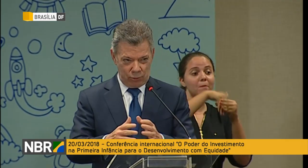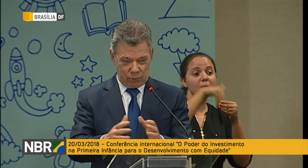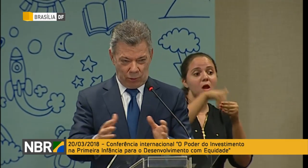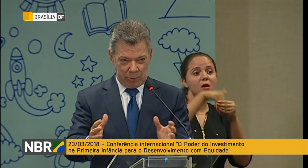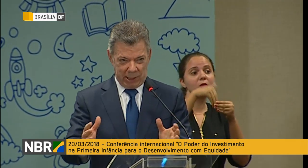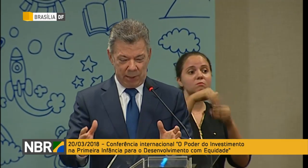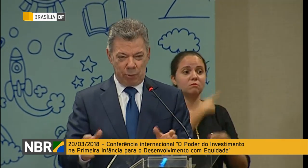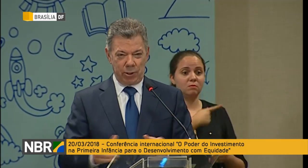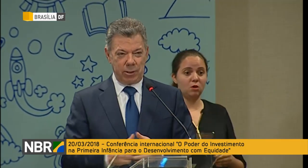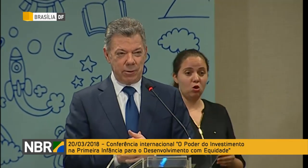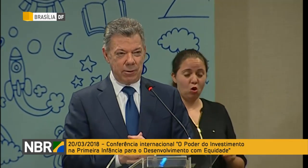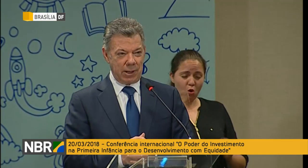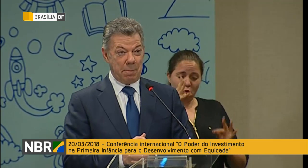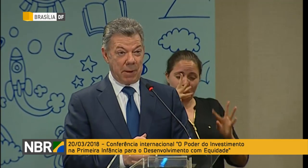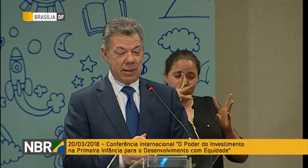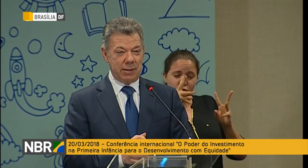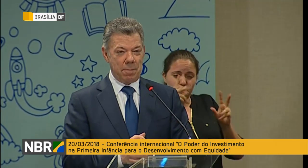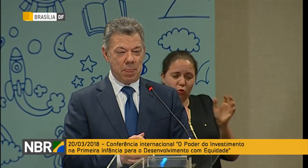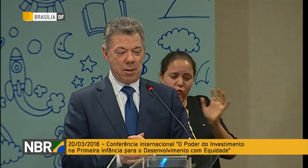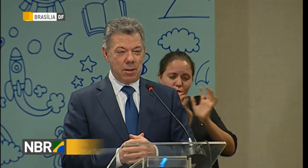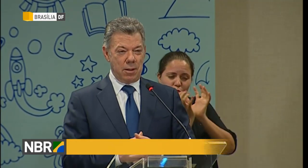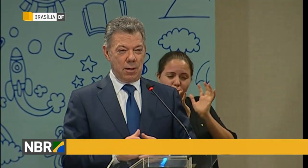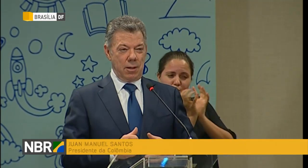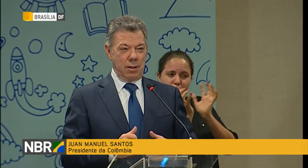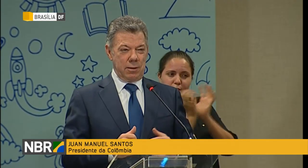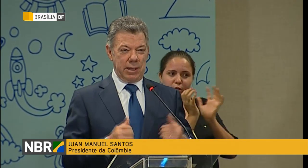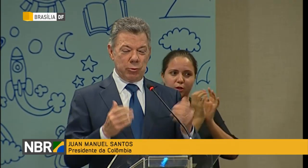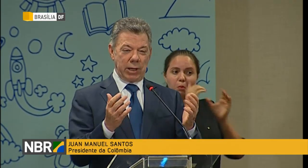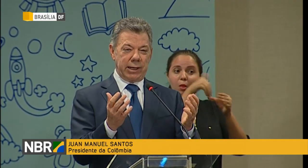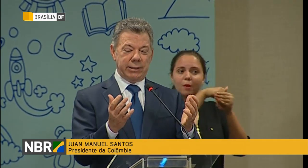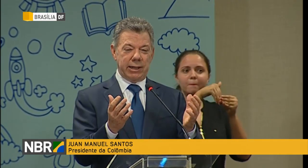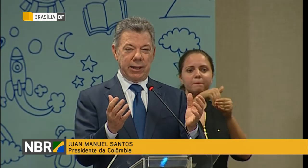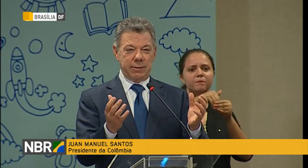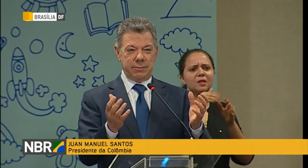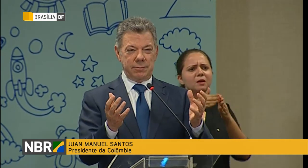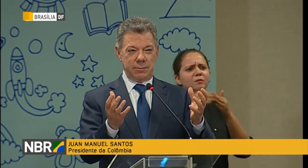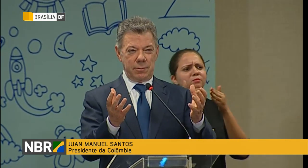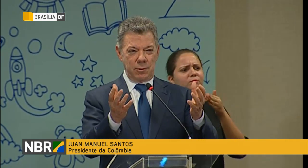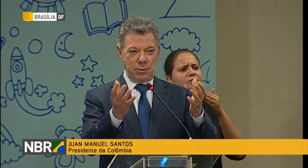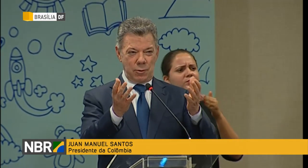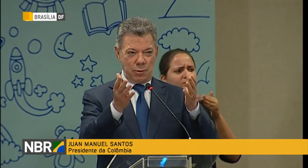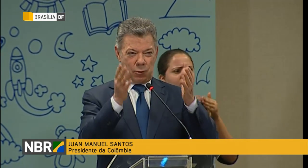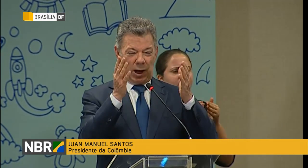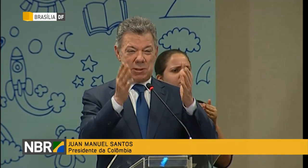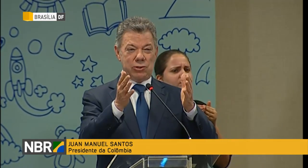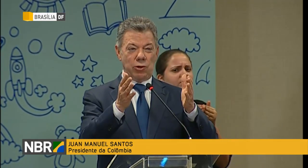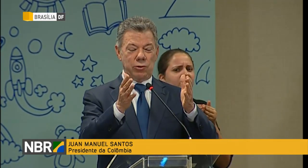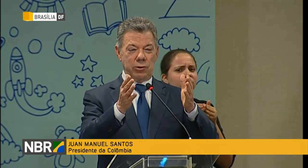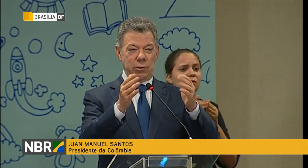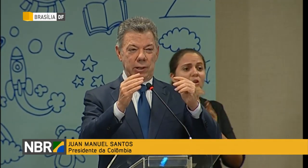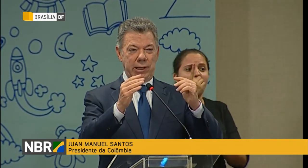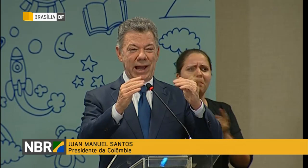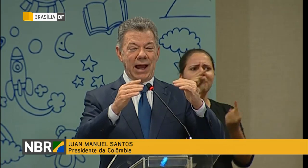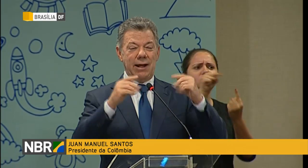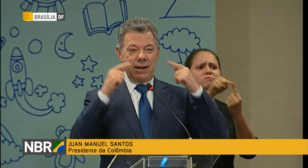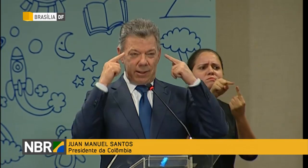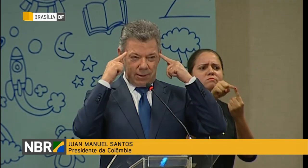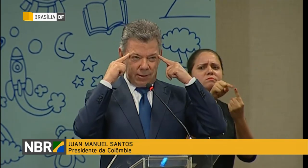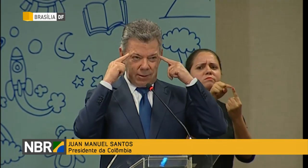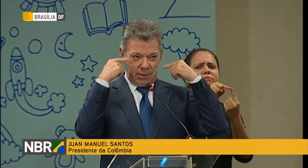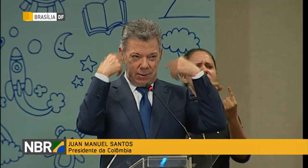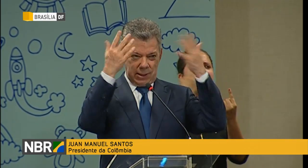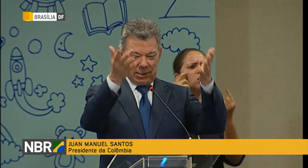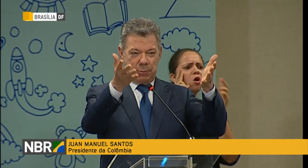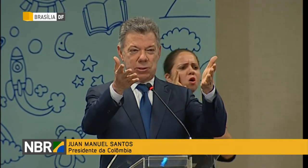presidencial, com toda a minha equipe de campanha, nós vimos que nós temos que ter uma visão